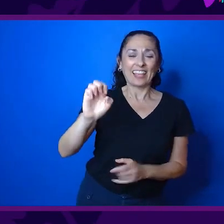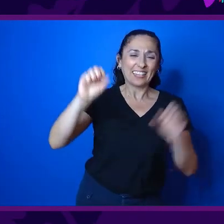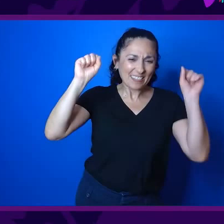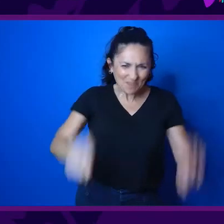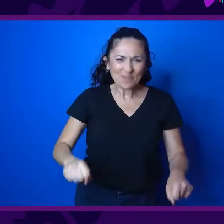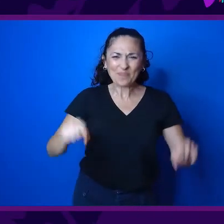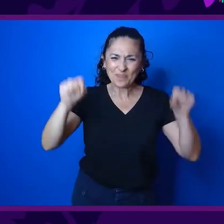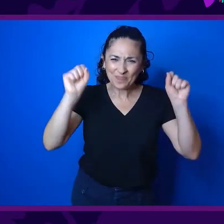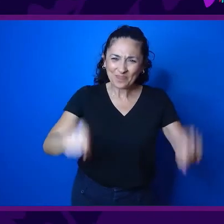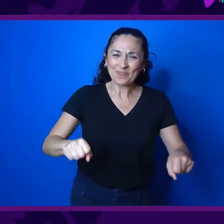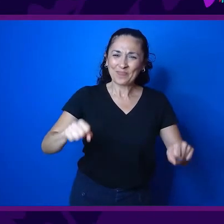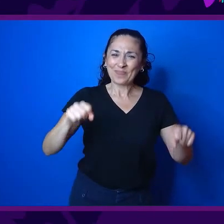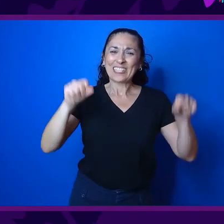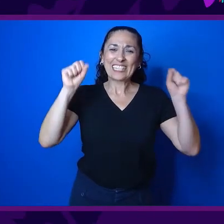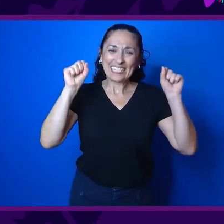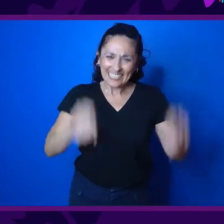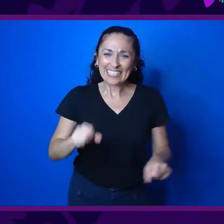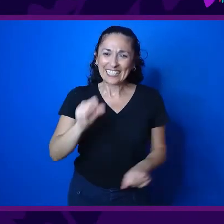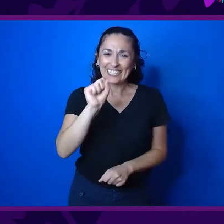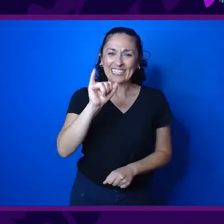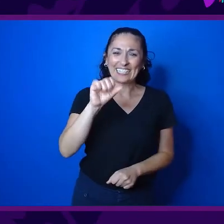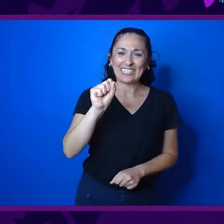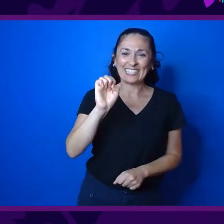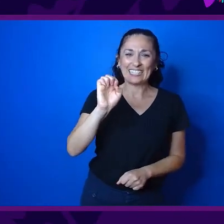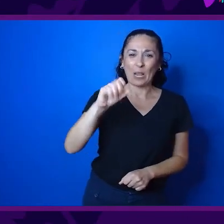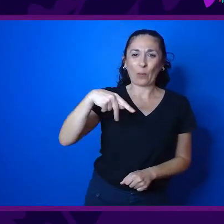Sí se puede.